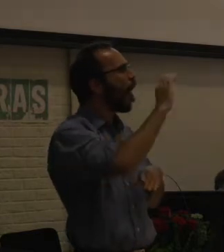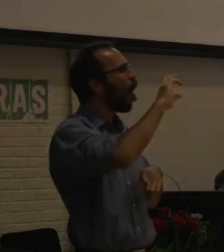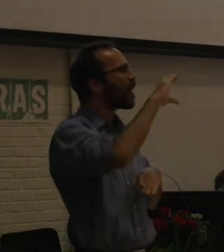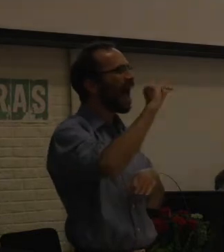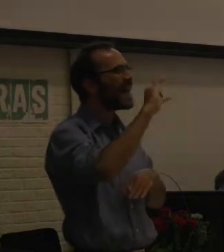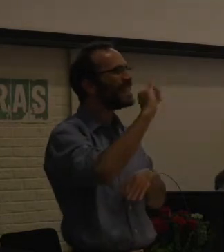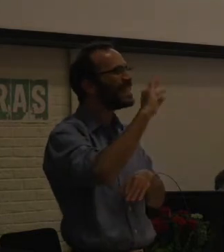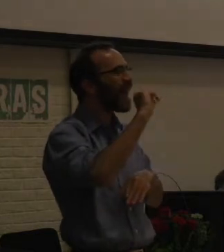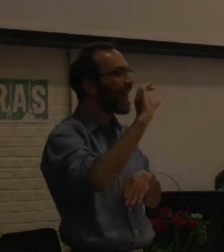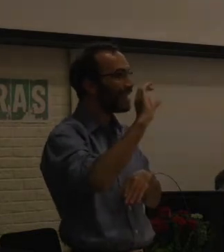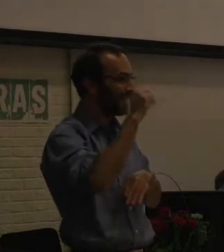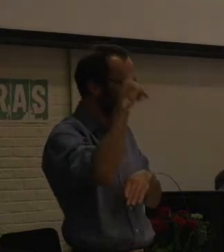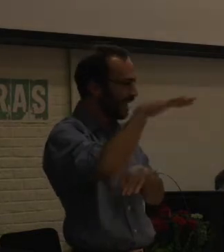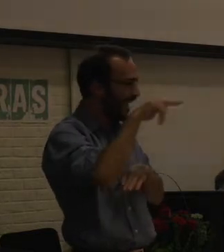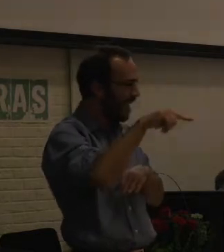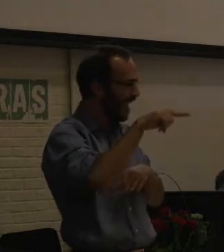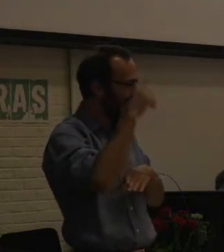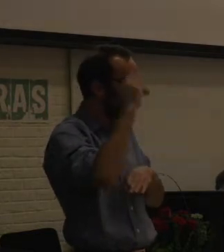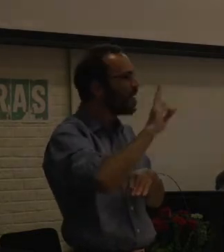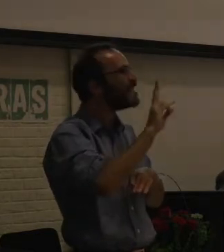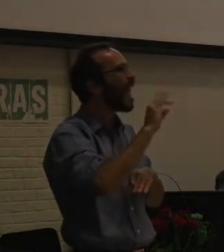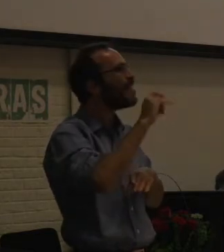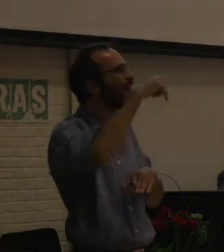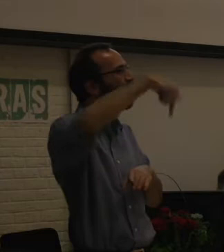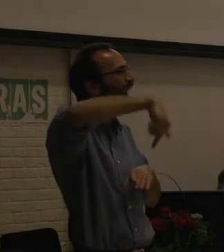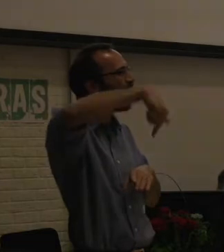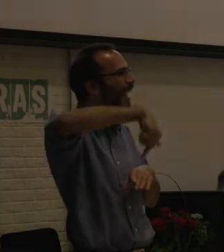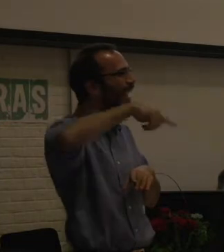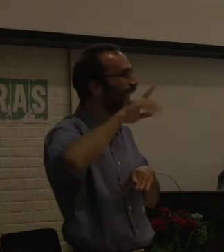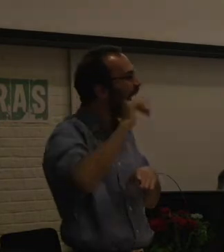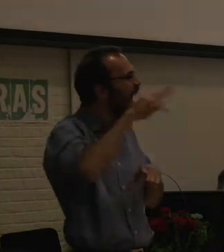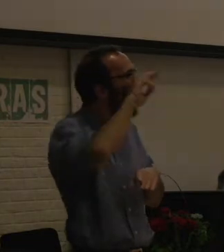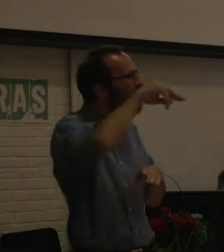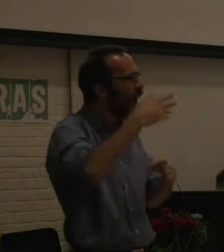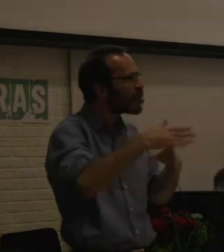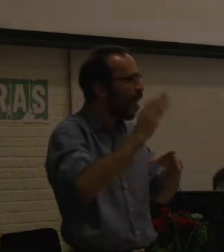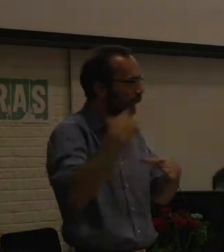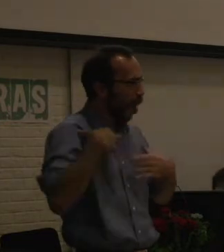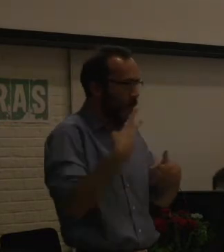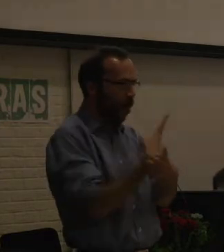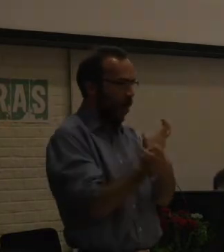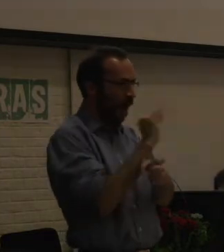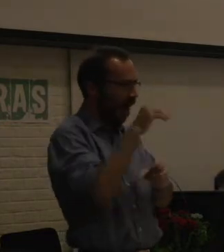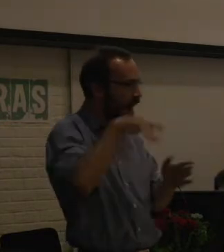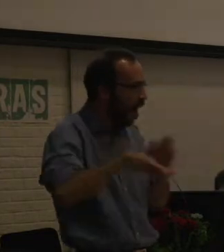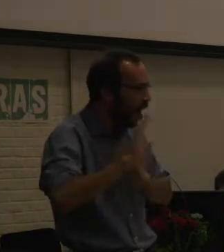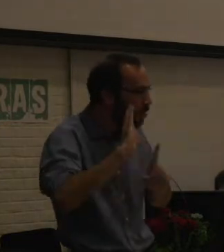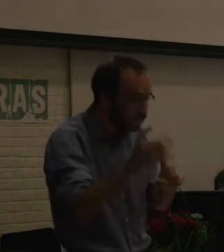de donde vivo. Así que le tengo un cariño muy, muy especial. Fijaos también que